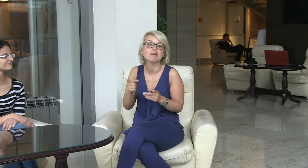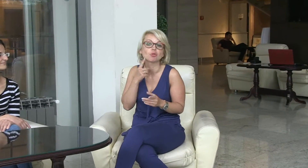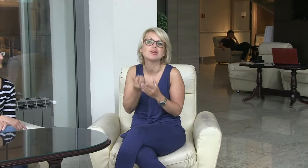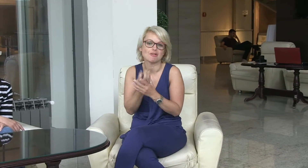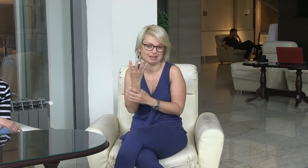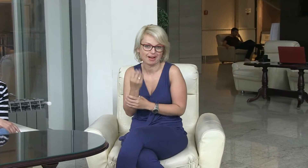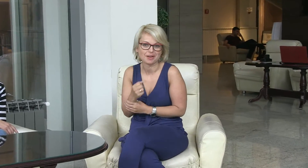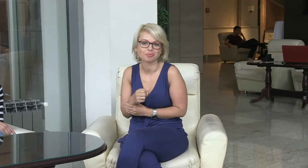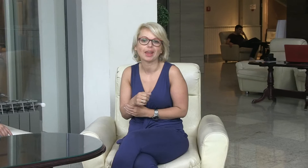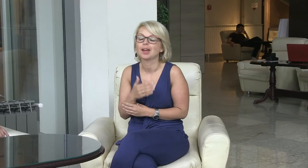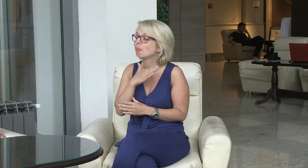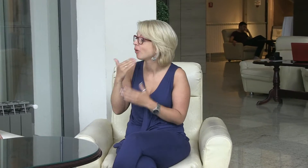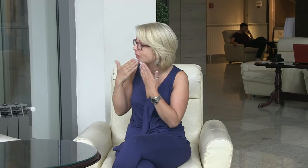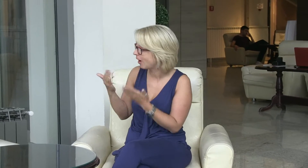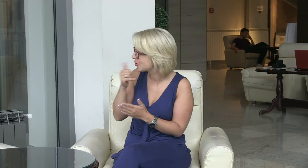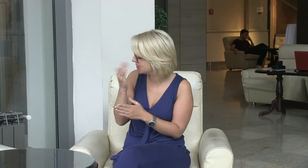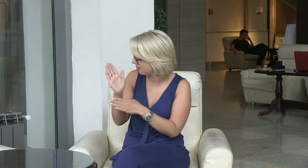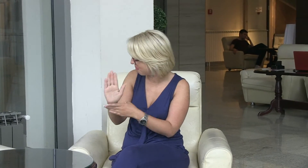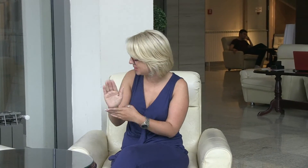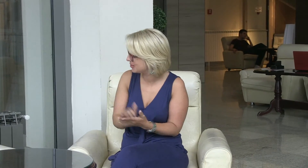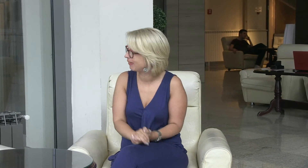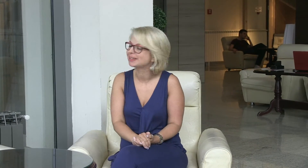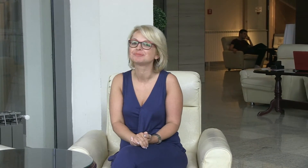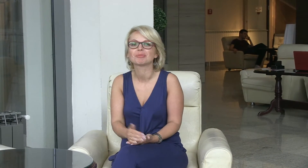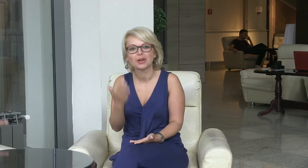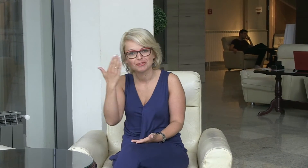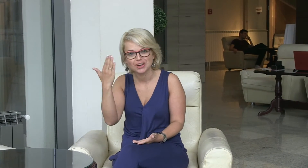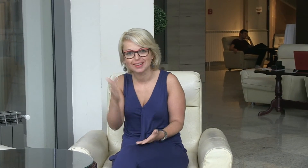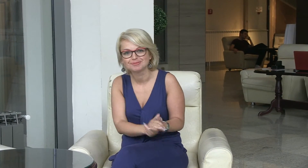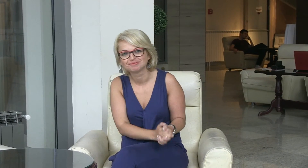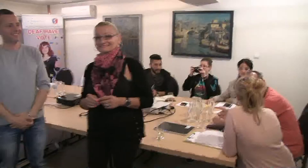želje. Nadamo se da će se ostvariti. Mnogo vam hvala što ste se predstavili.